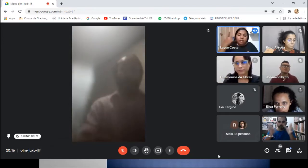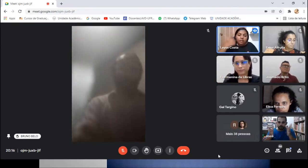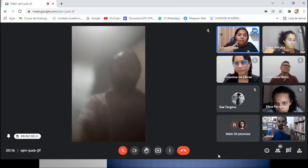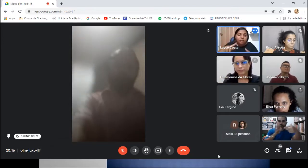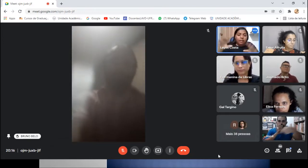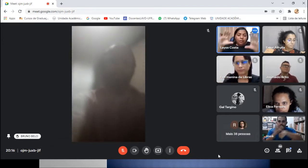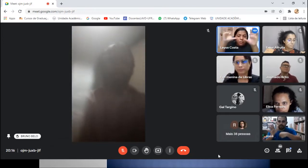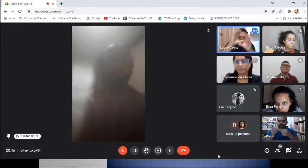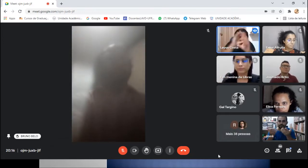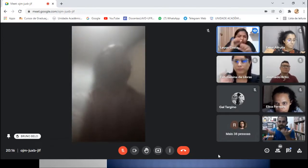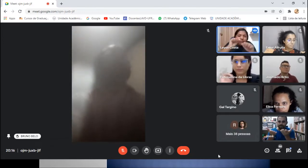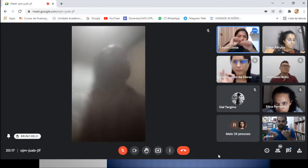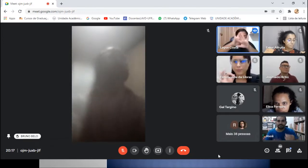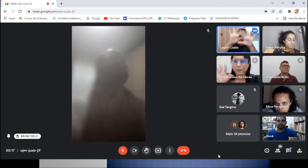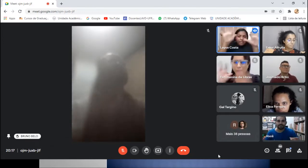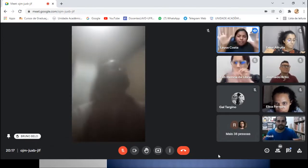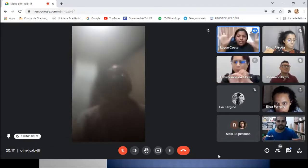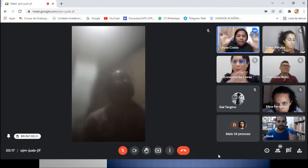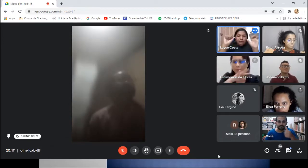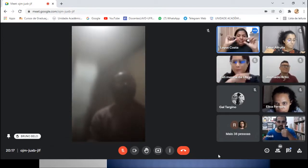Consigo. Tá um pouquinho claro demais.